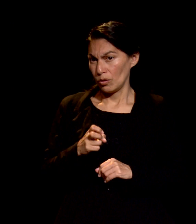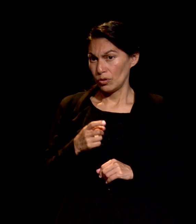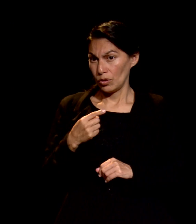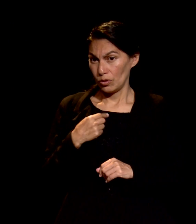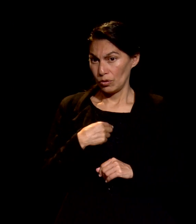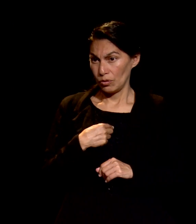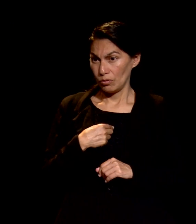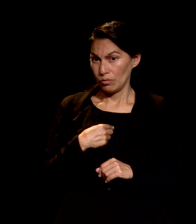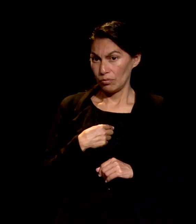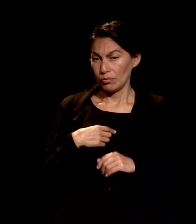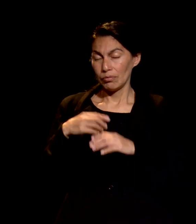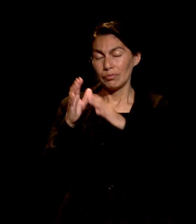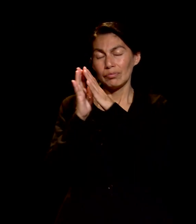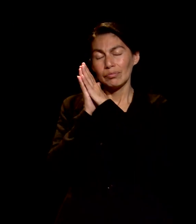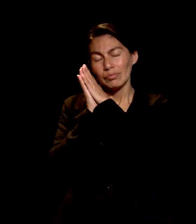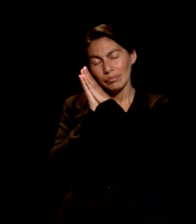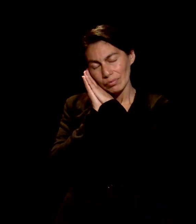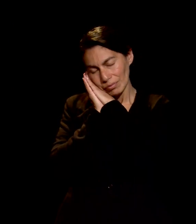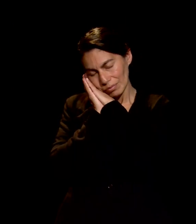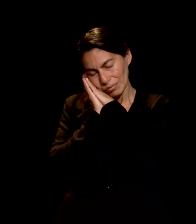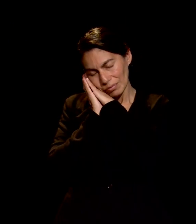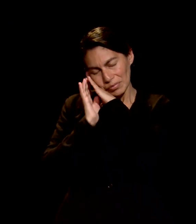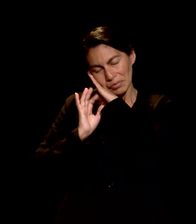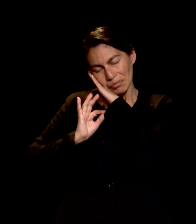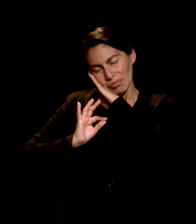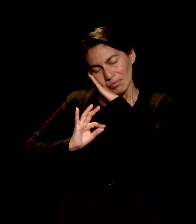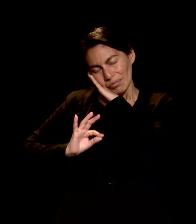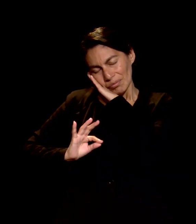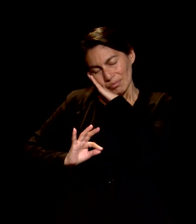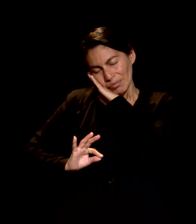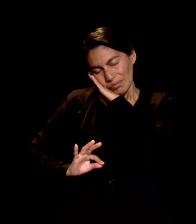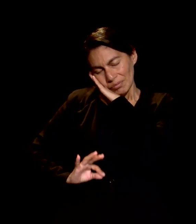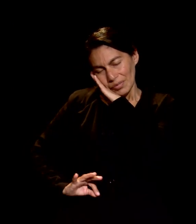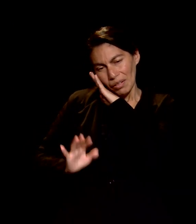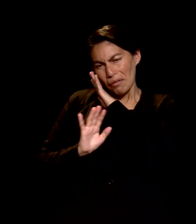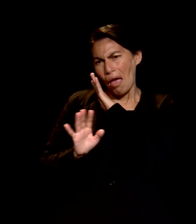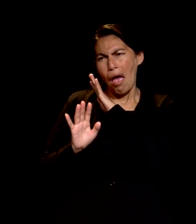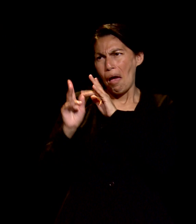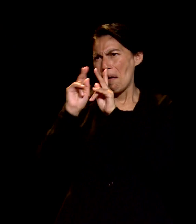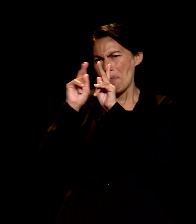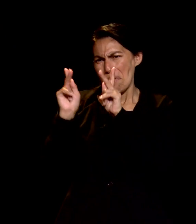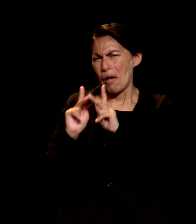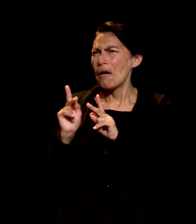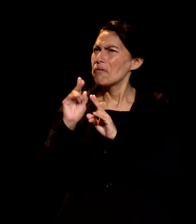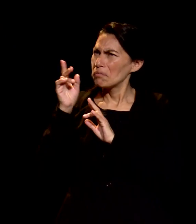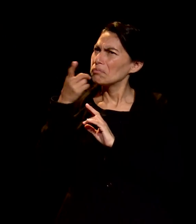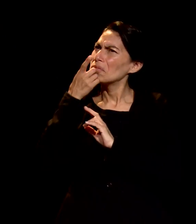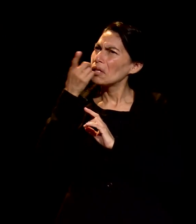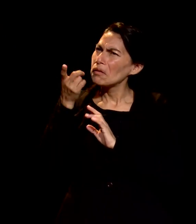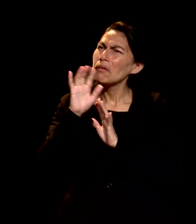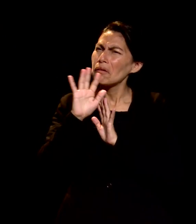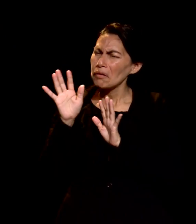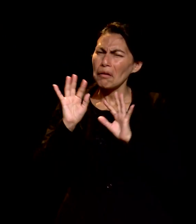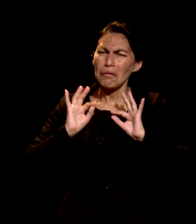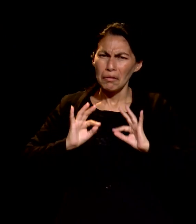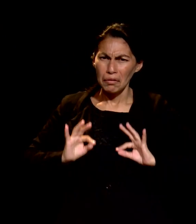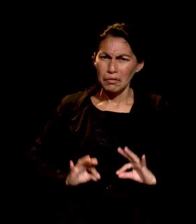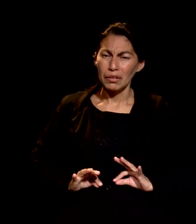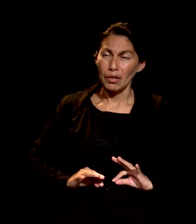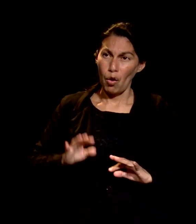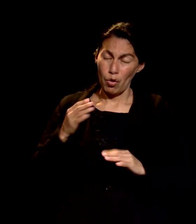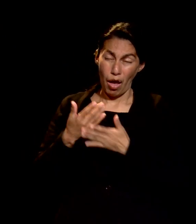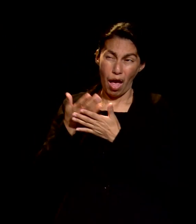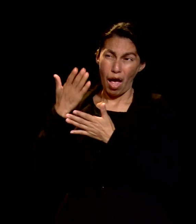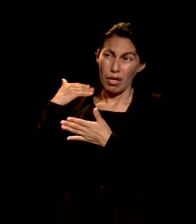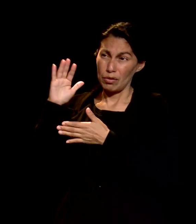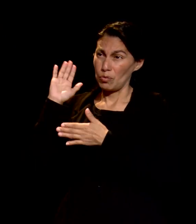Así que me dormí tranquilo porque ya estamos en paz. Me tenía que